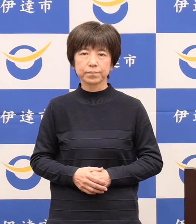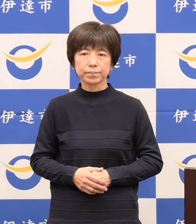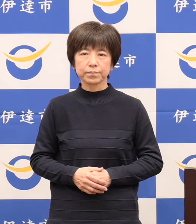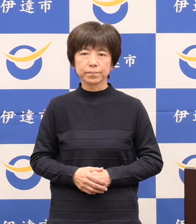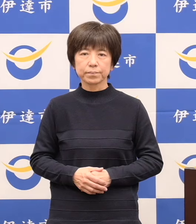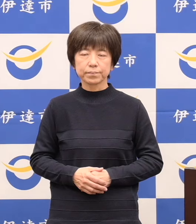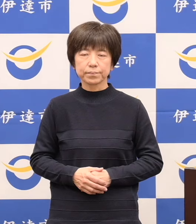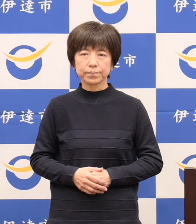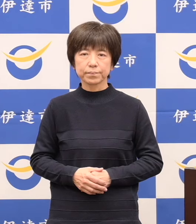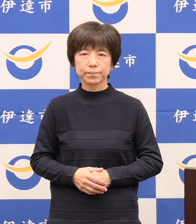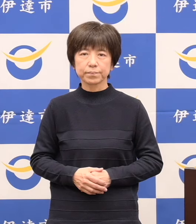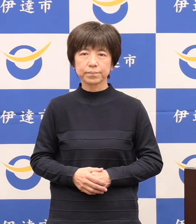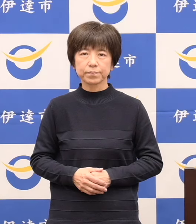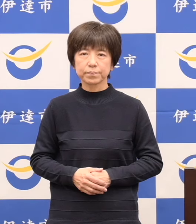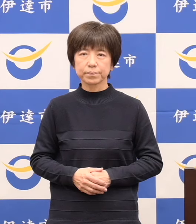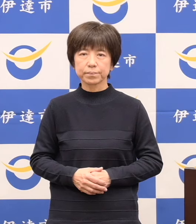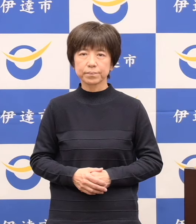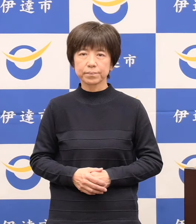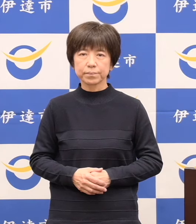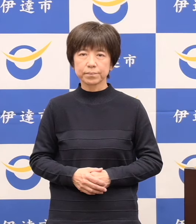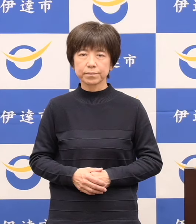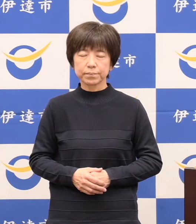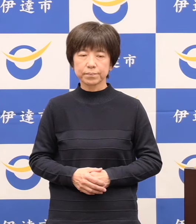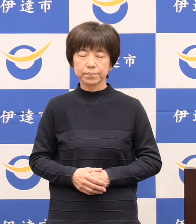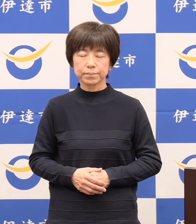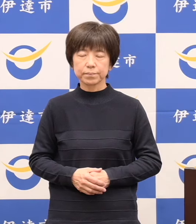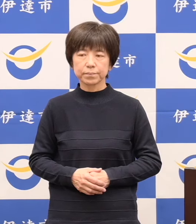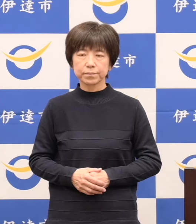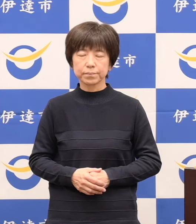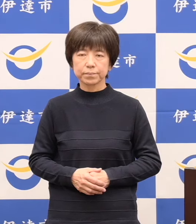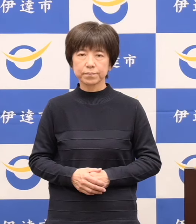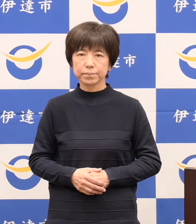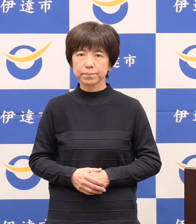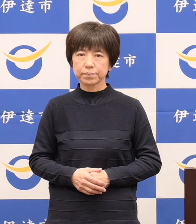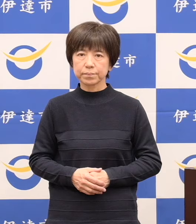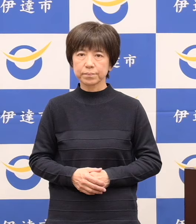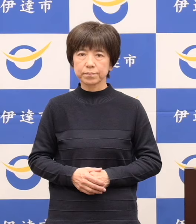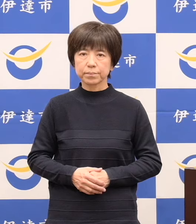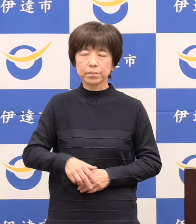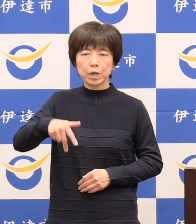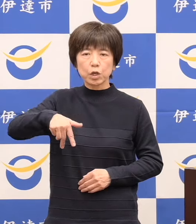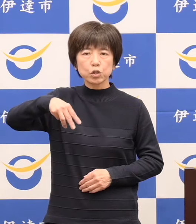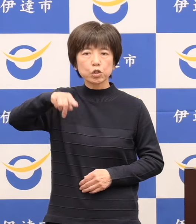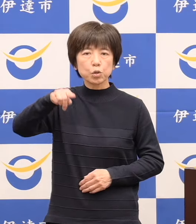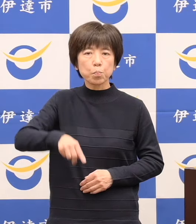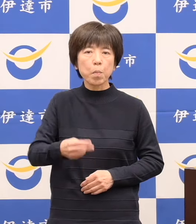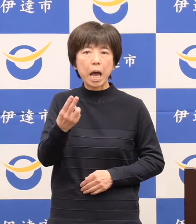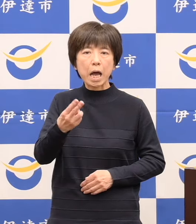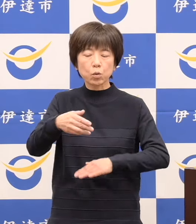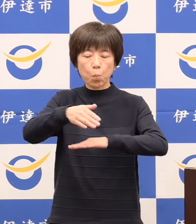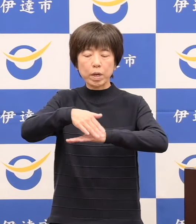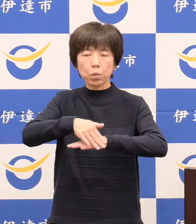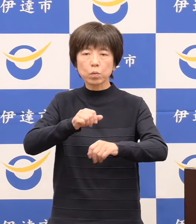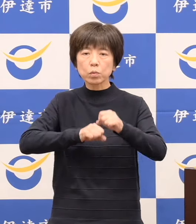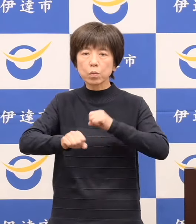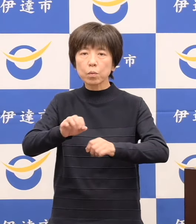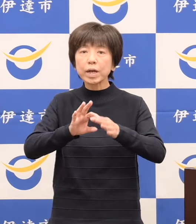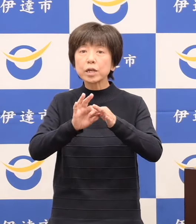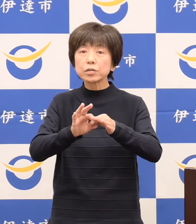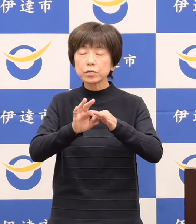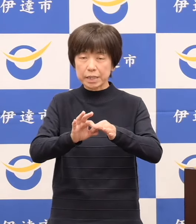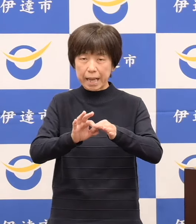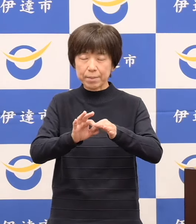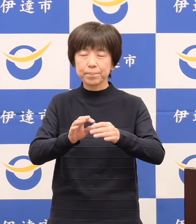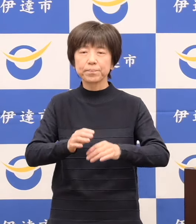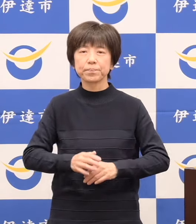お願いいたします。福島民営新聞の高橋です。よろしくお願いします。スマート窓口の取り組みについて質問させてい